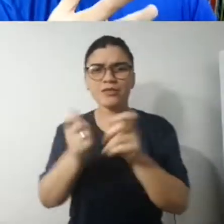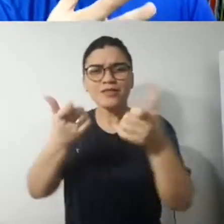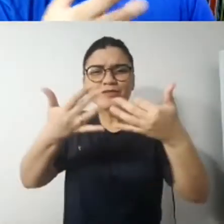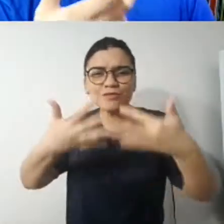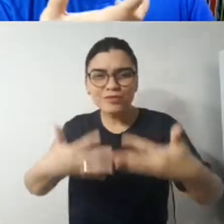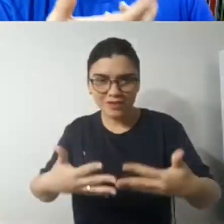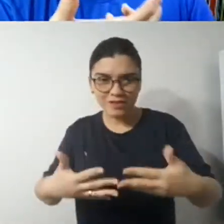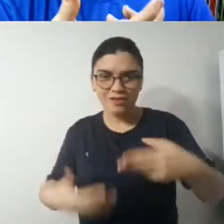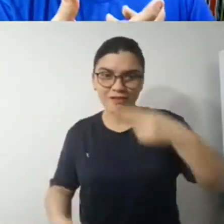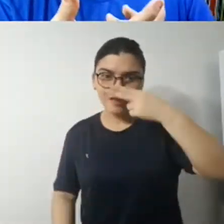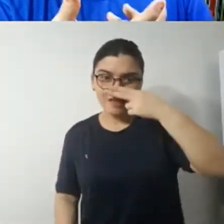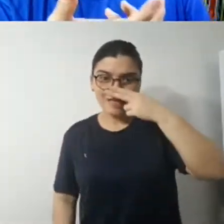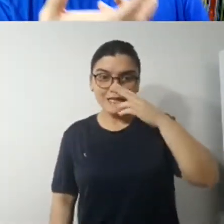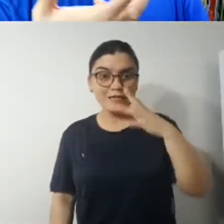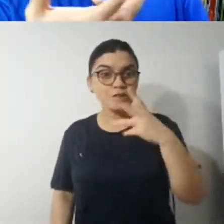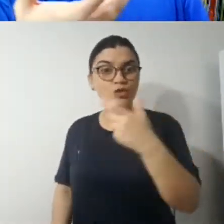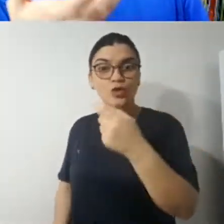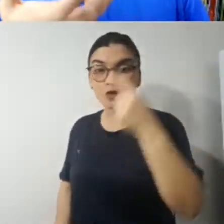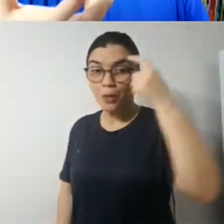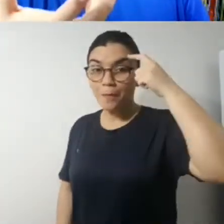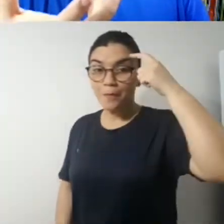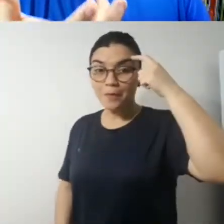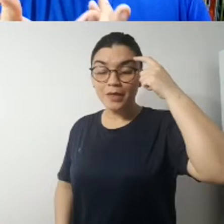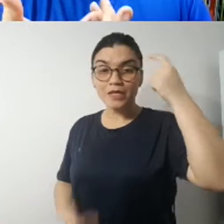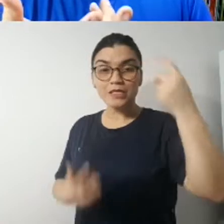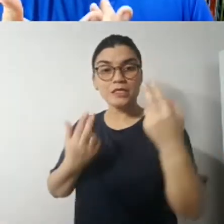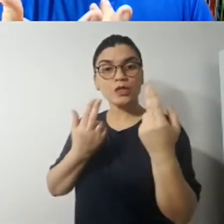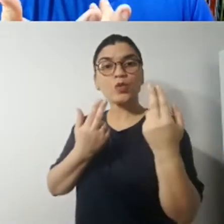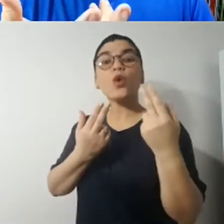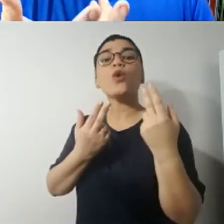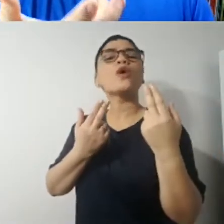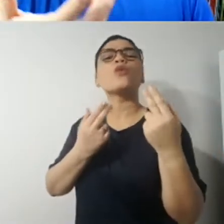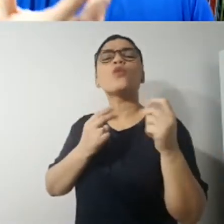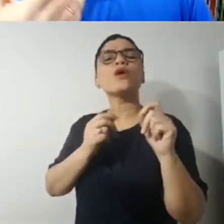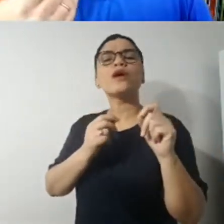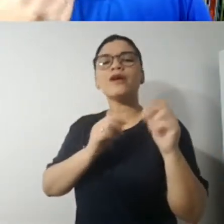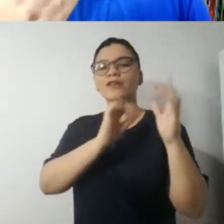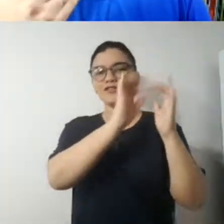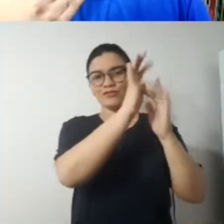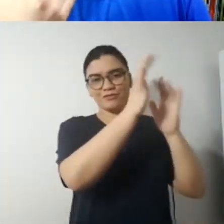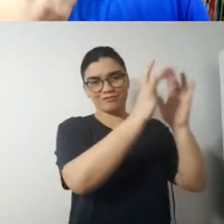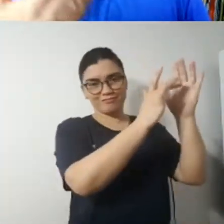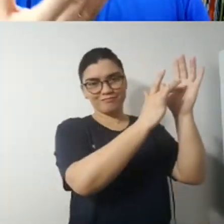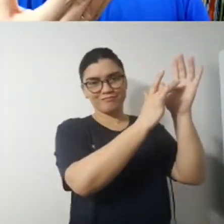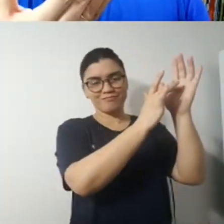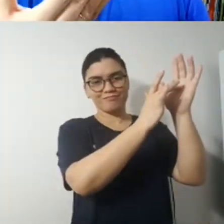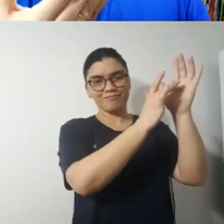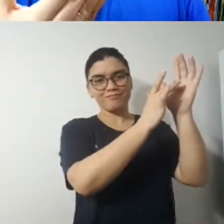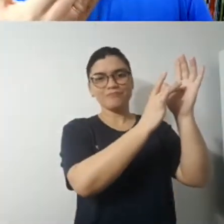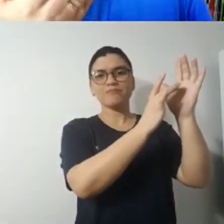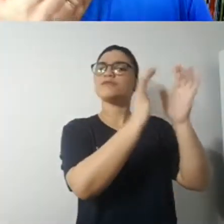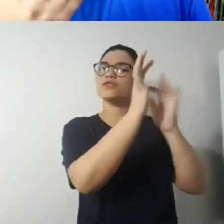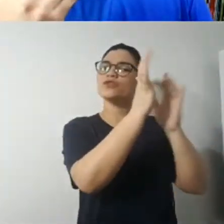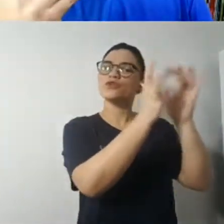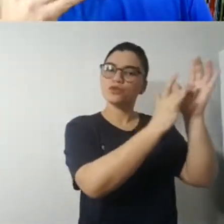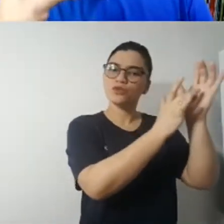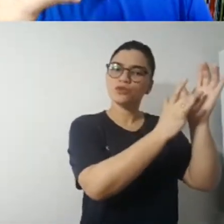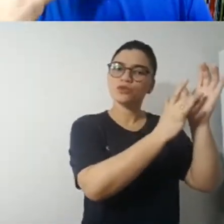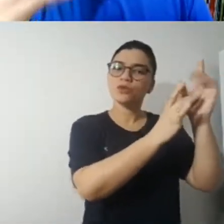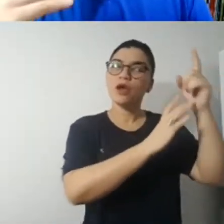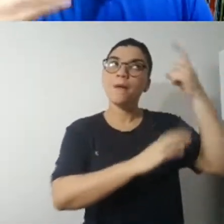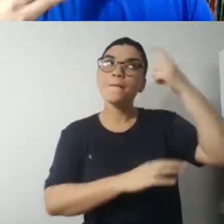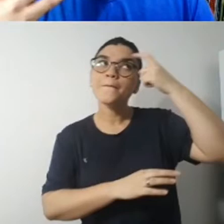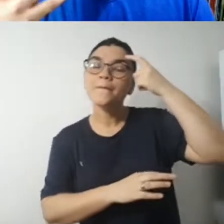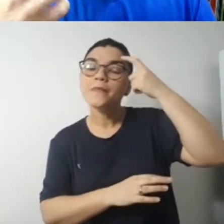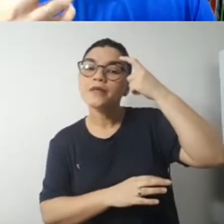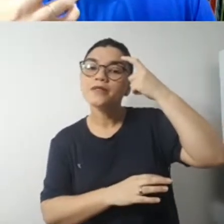a desenvolver a mesma mente de Cristo em nós. A mente da palavra, o